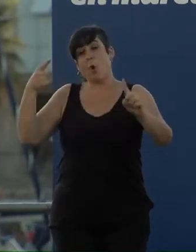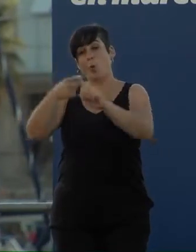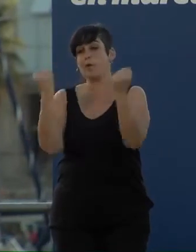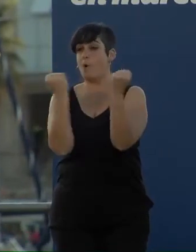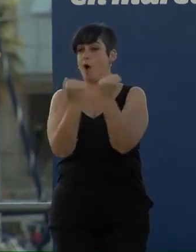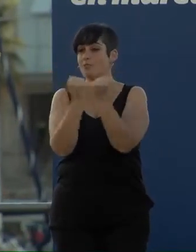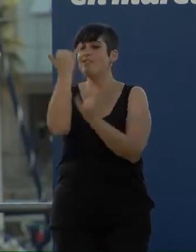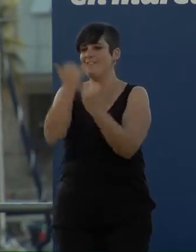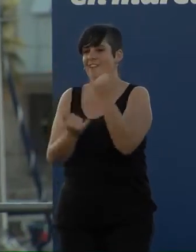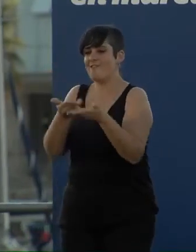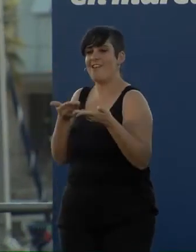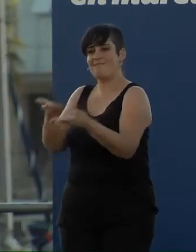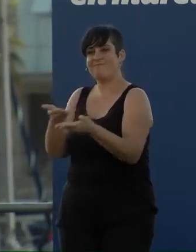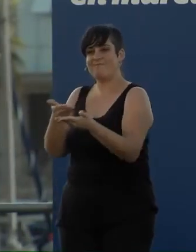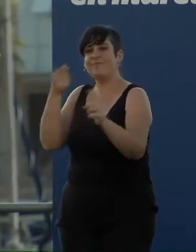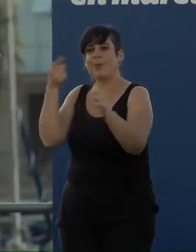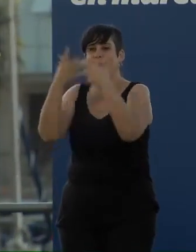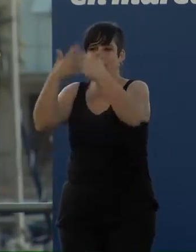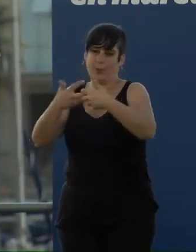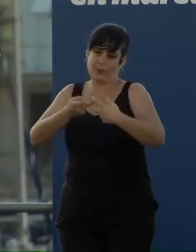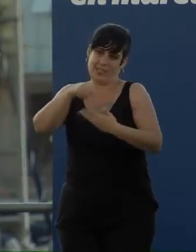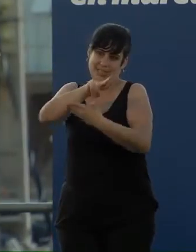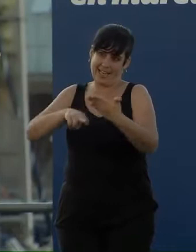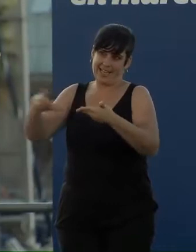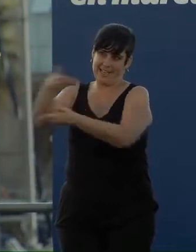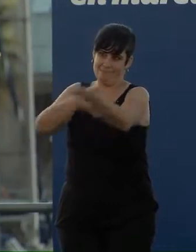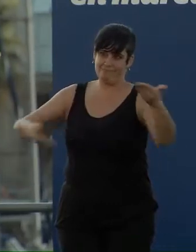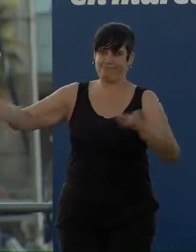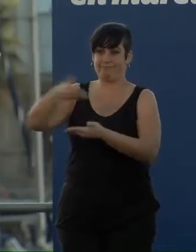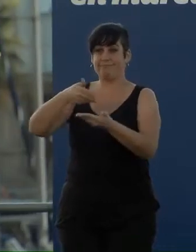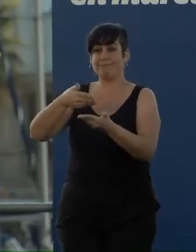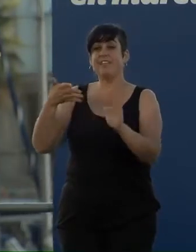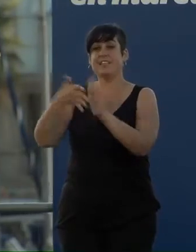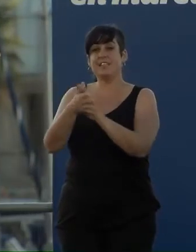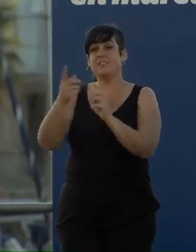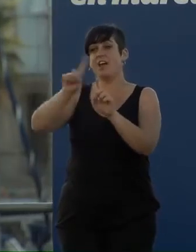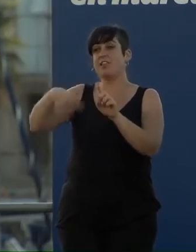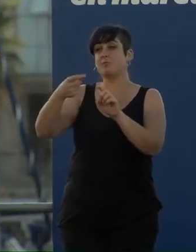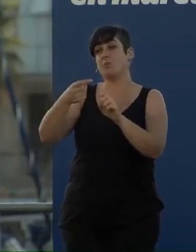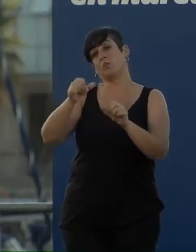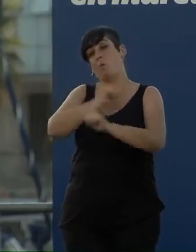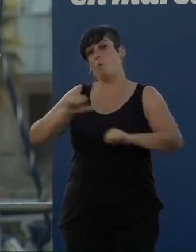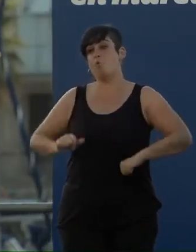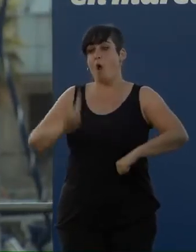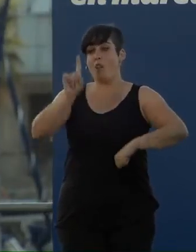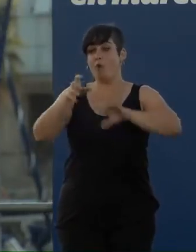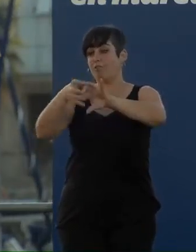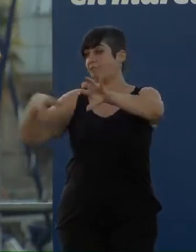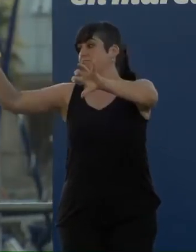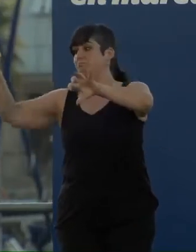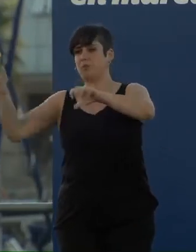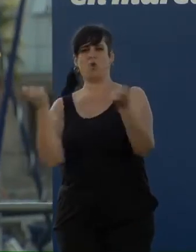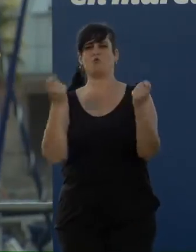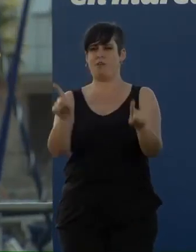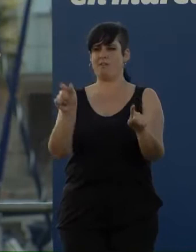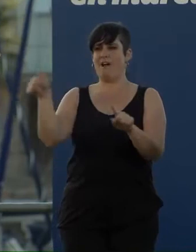eficientemente o conxunto de industrias de noso país para que no seya necesario deslocalizar o norte de Portugal o muy lonche de esta Terra para